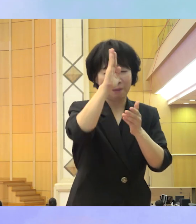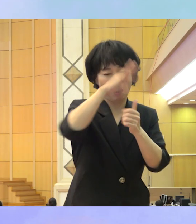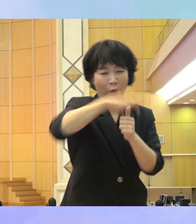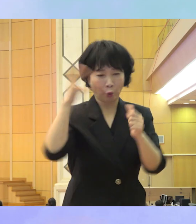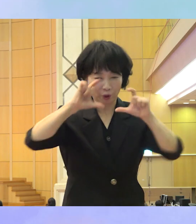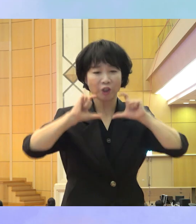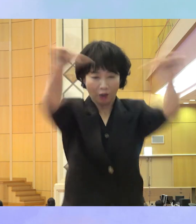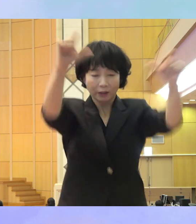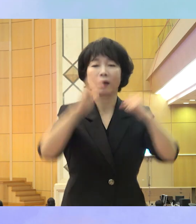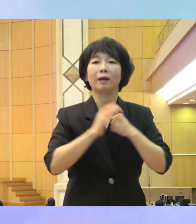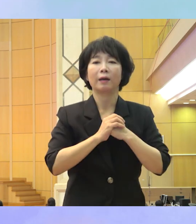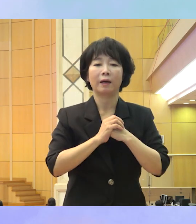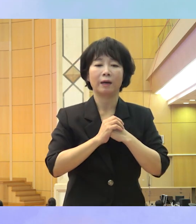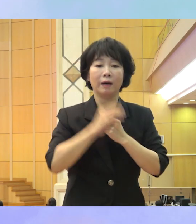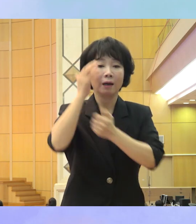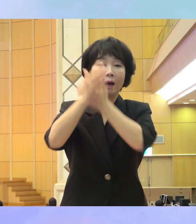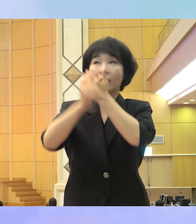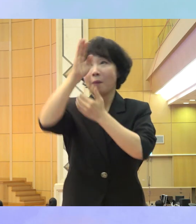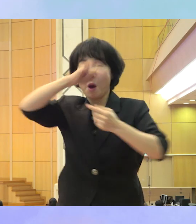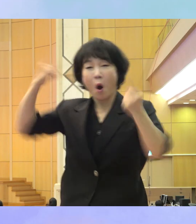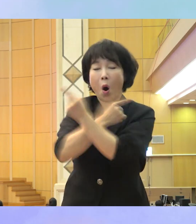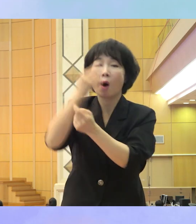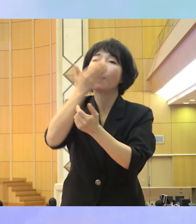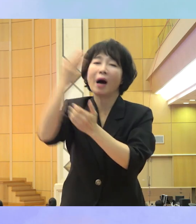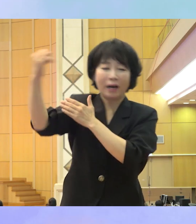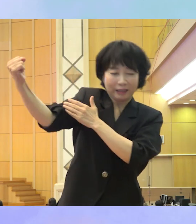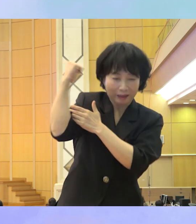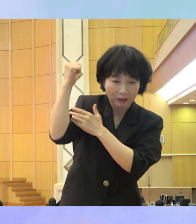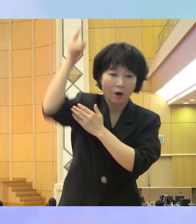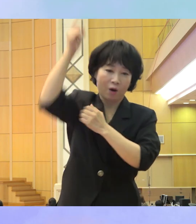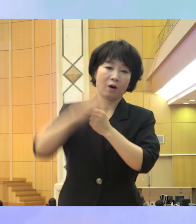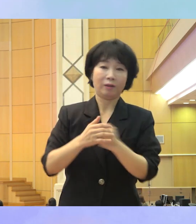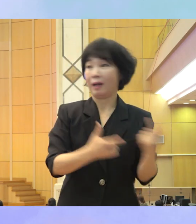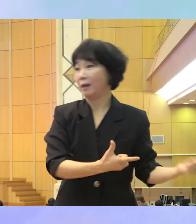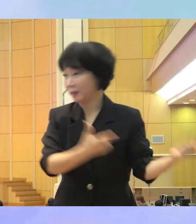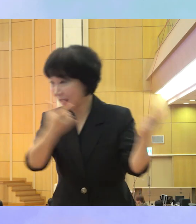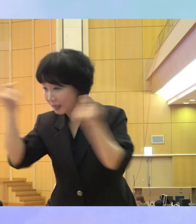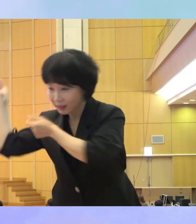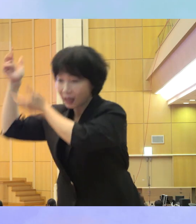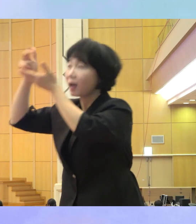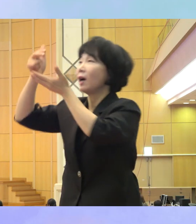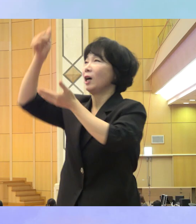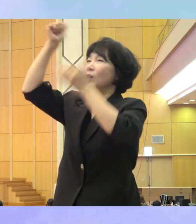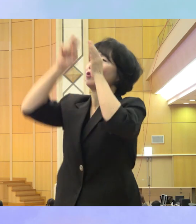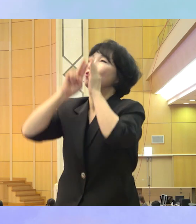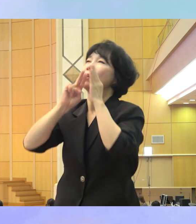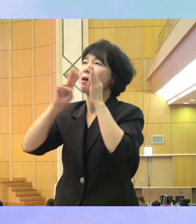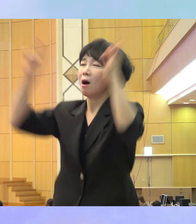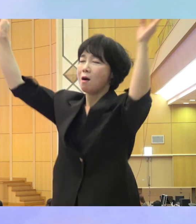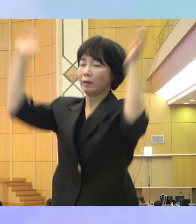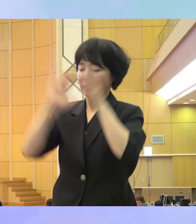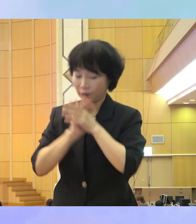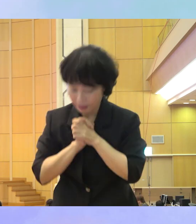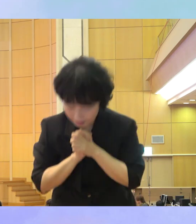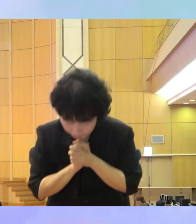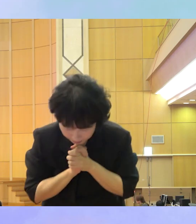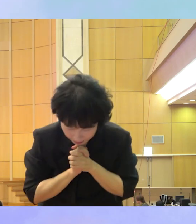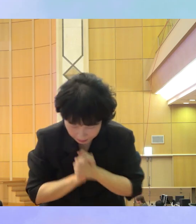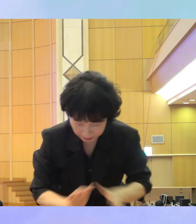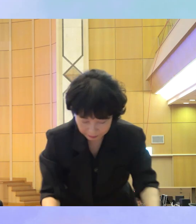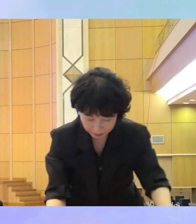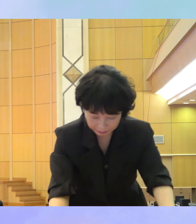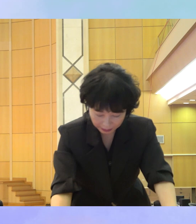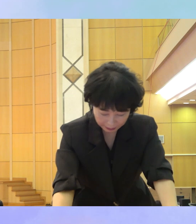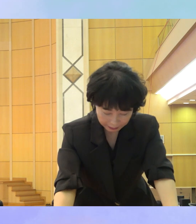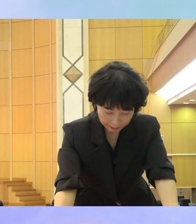병에서 놓였느니라. 하나님은 치료한 여호와니라. 다같이 주여 한번 기도합니다. 주여, 살아계신 하나님